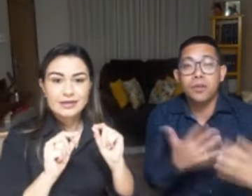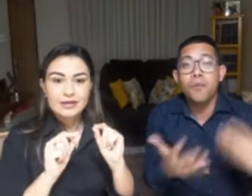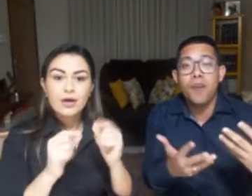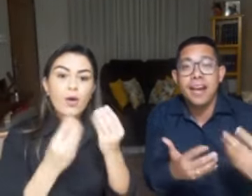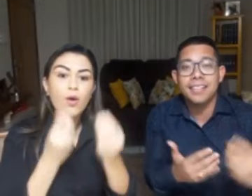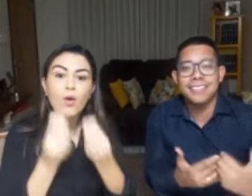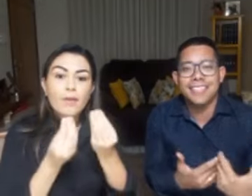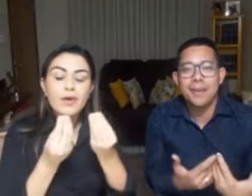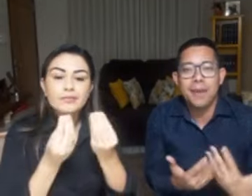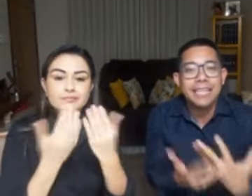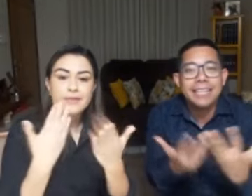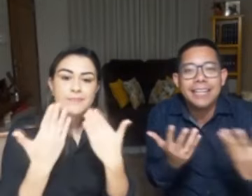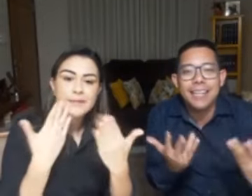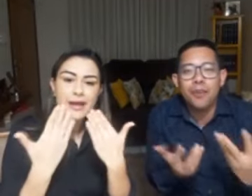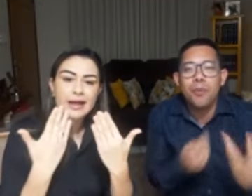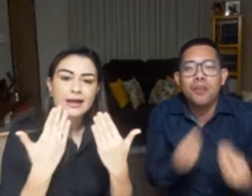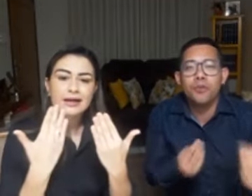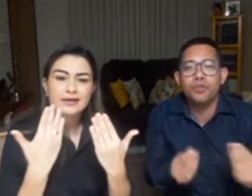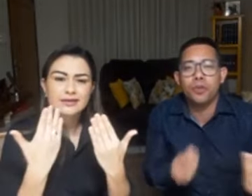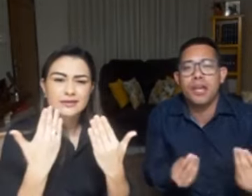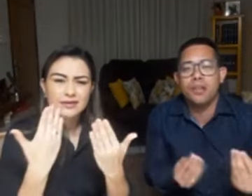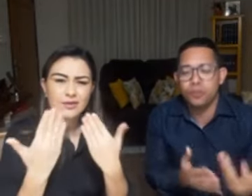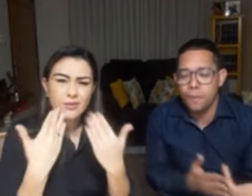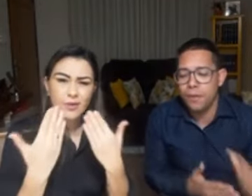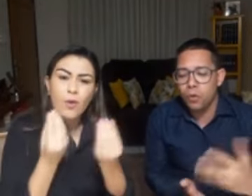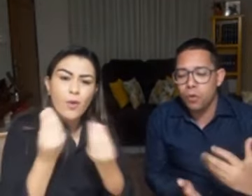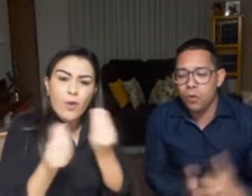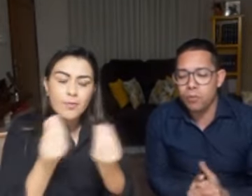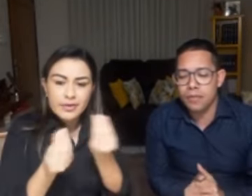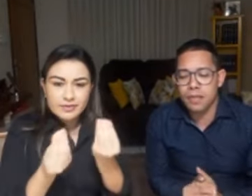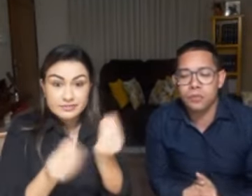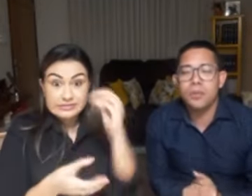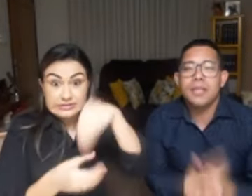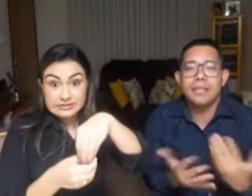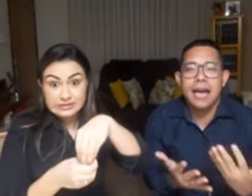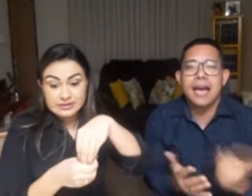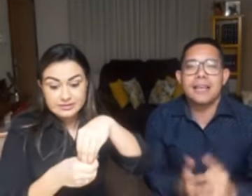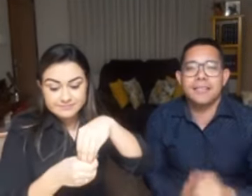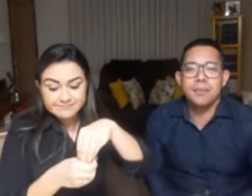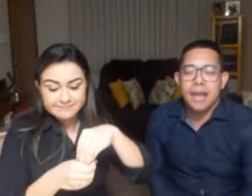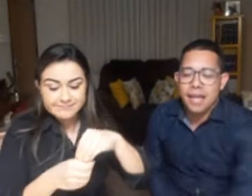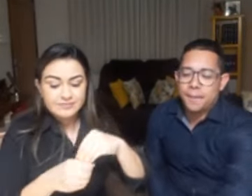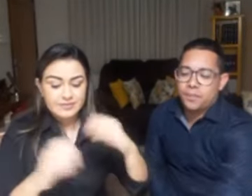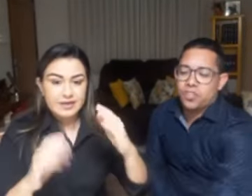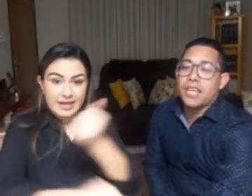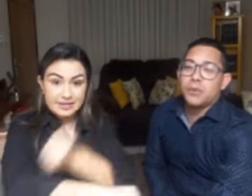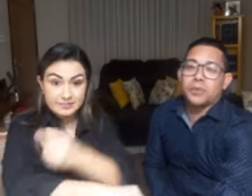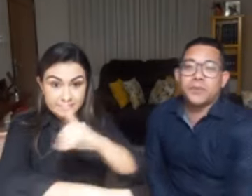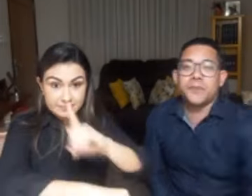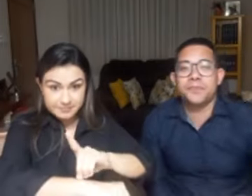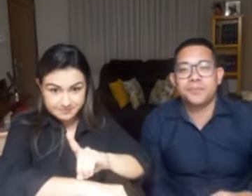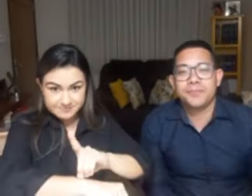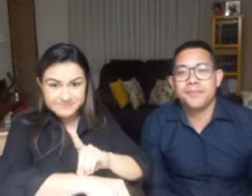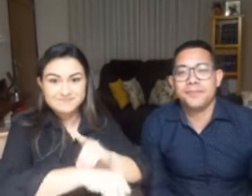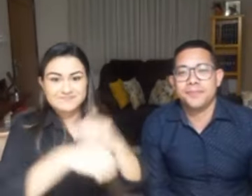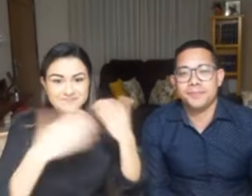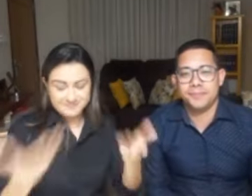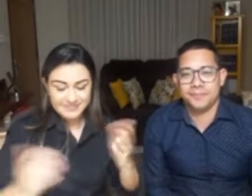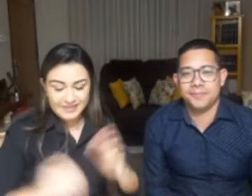nossa conversa, né, para entender como que funciona isso no contexto da Assembleia de Deus.